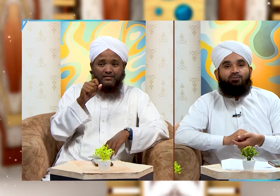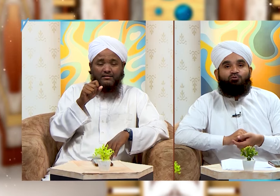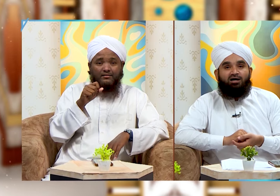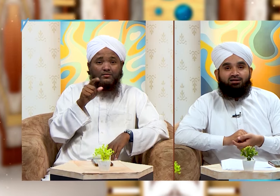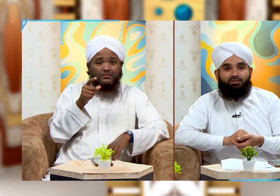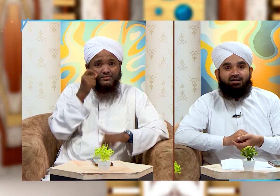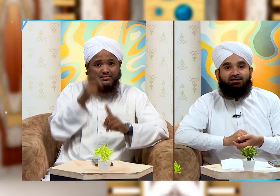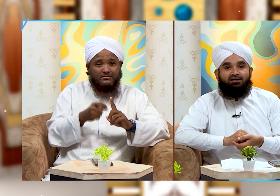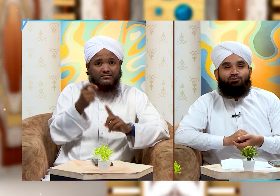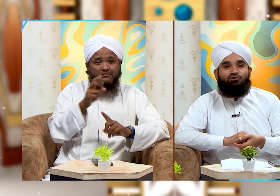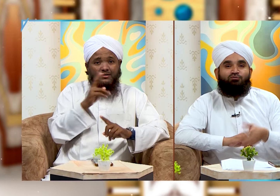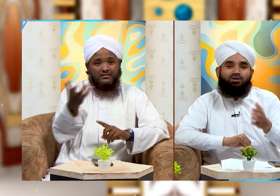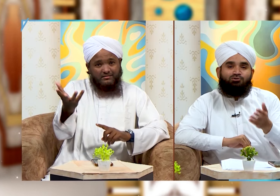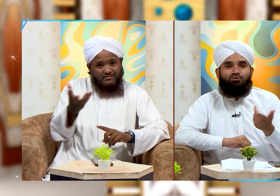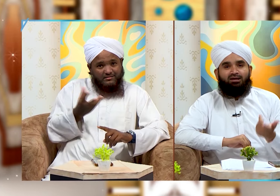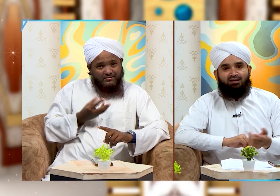آپ وہ آ کر بیان کر رہا ہے تو اس کی وہ بات سن لیں